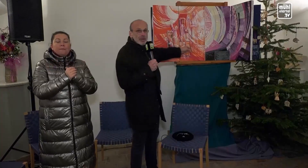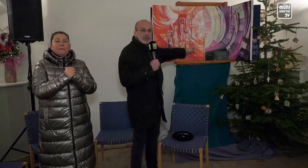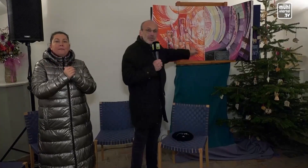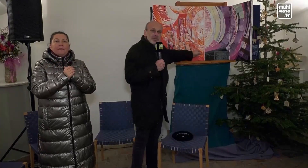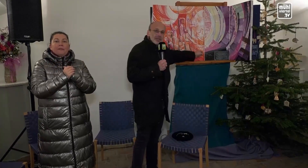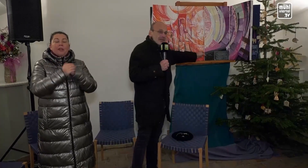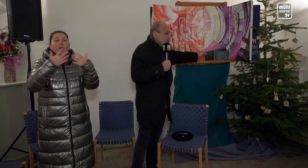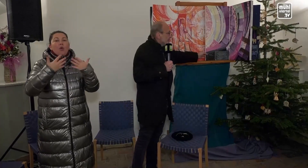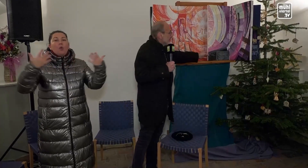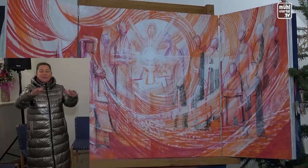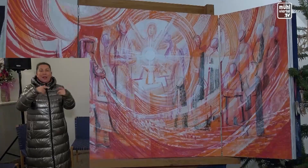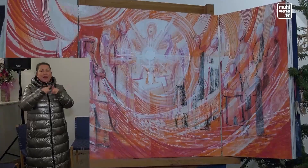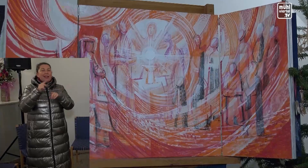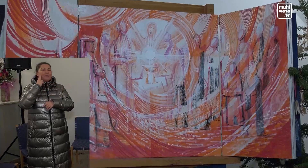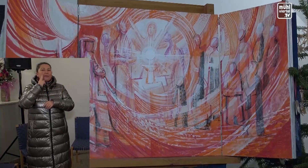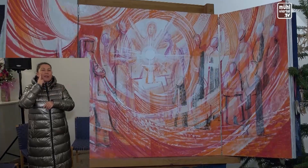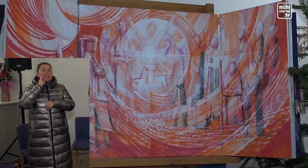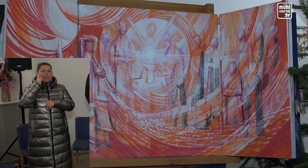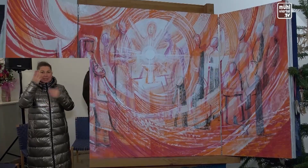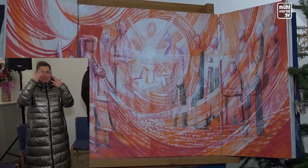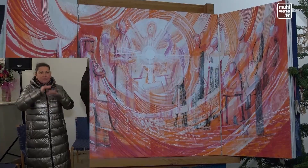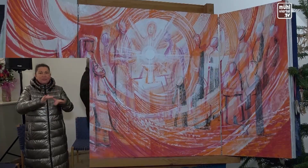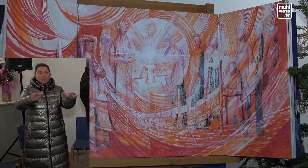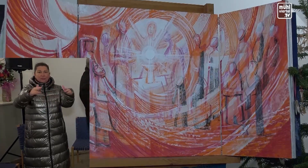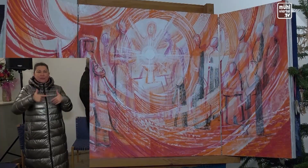Gott ist bei uns, wie wir es zu Pfingsten